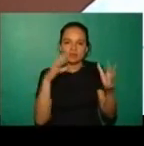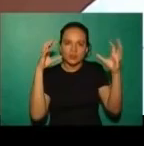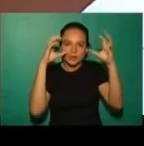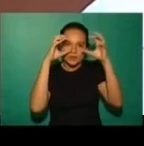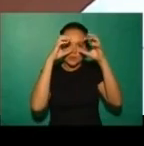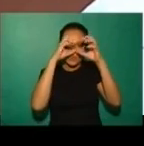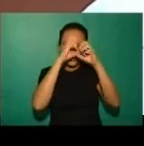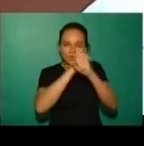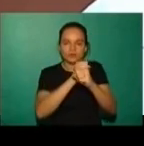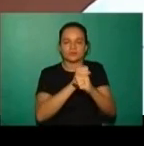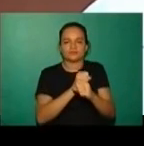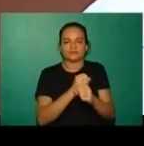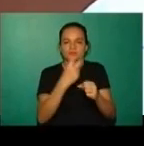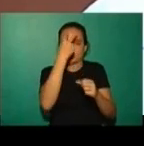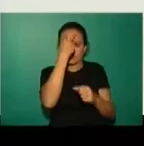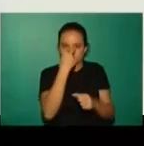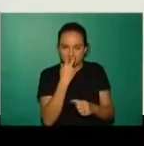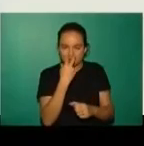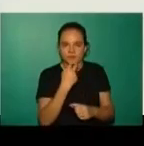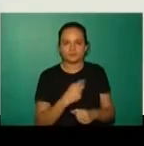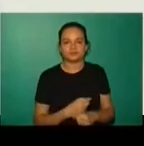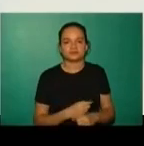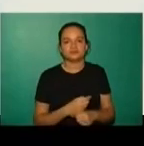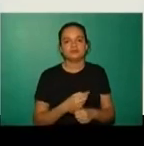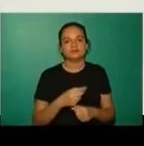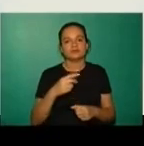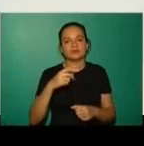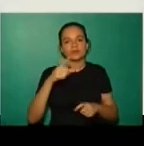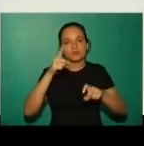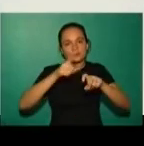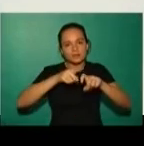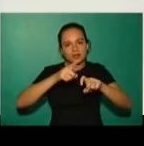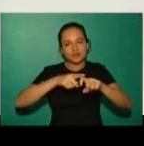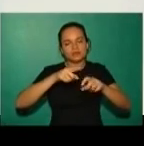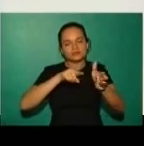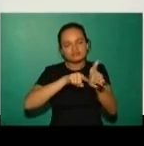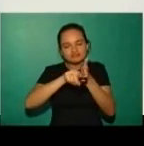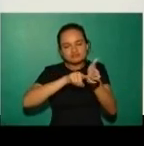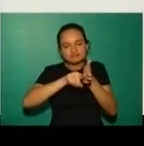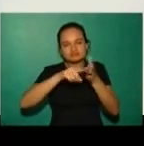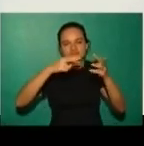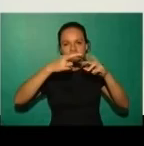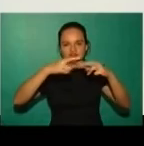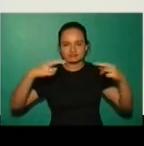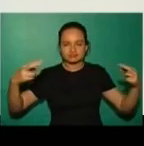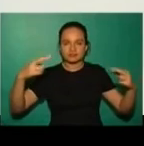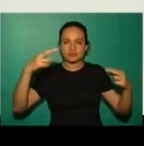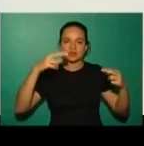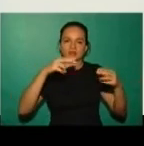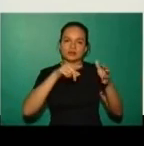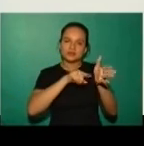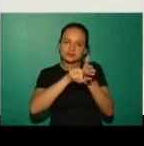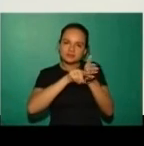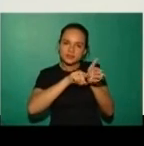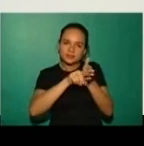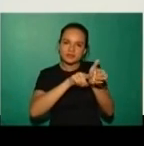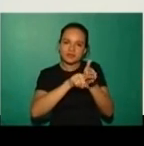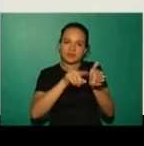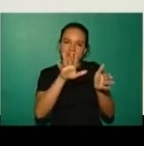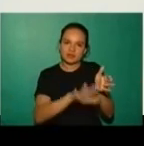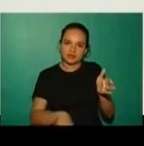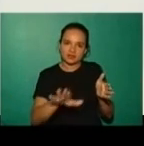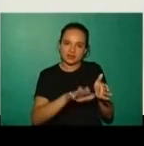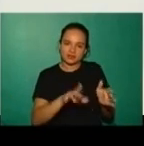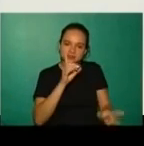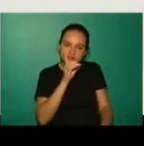Isso geralmente evolui para uma cegueira. O papel do geneticista, a priori, é de você examinar a